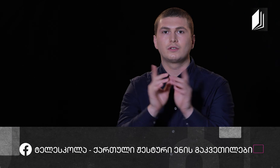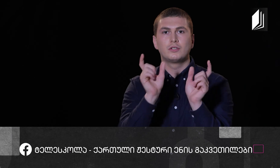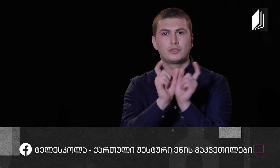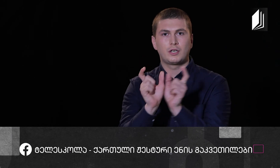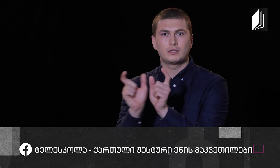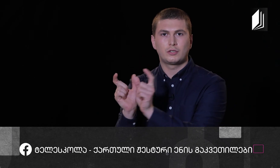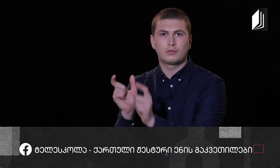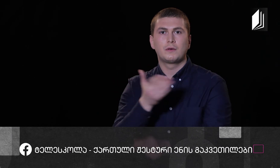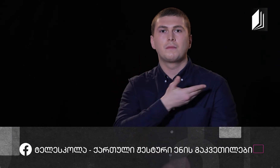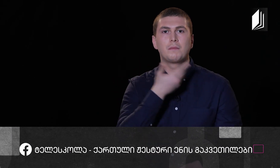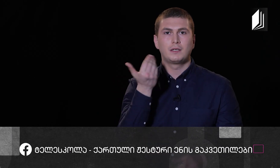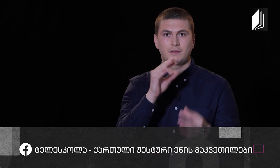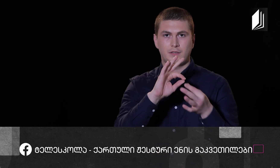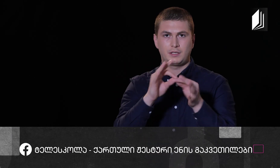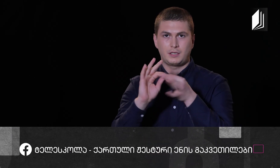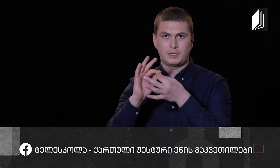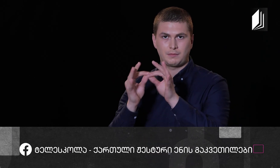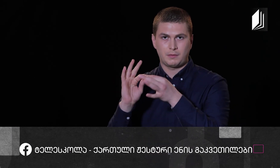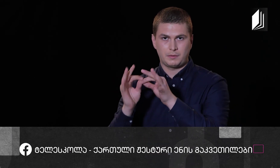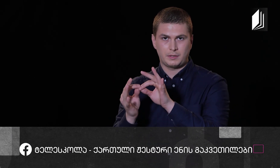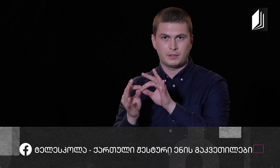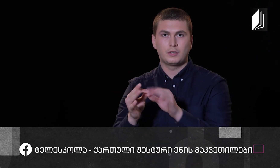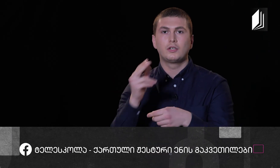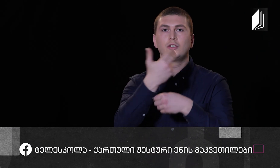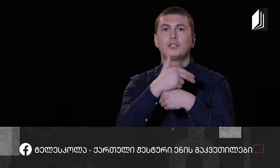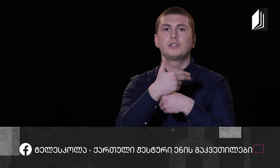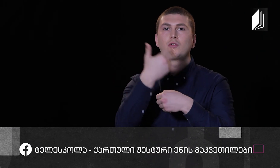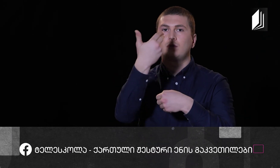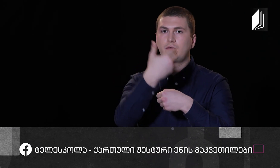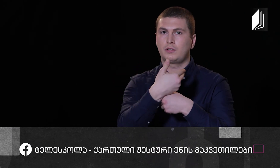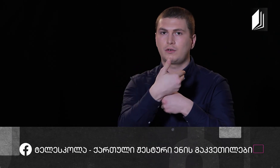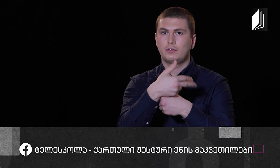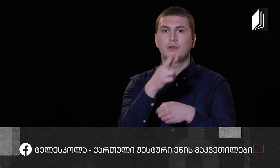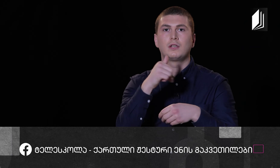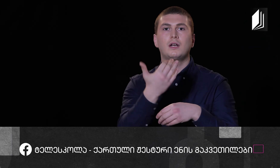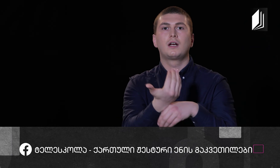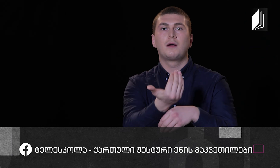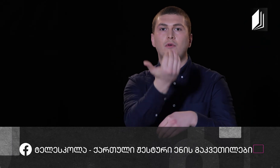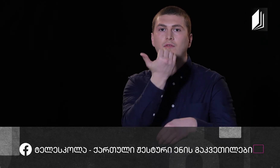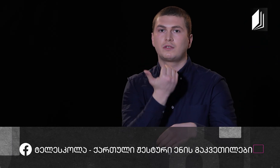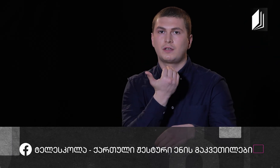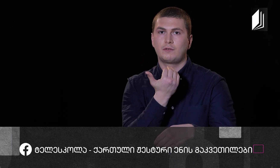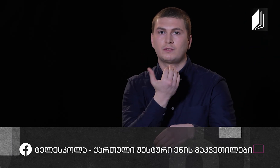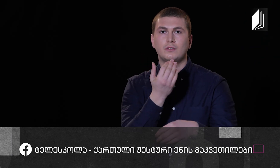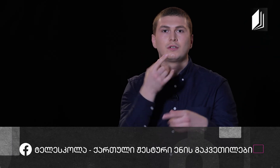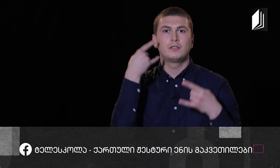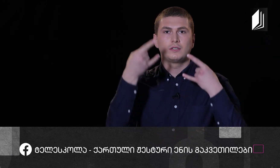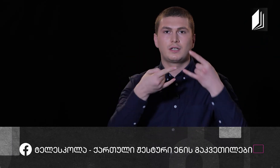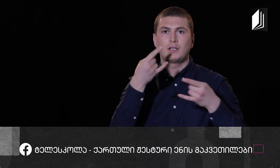შეადგინოთ მარტივი წინადადებები. ჩაწეროთ ვიდეო და გამოგვიგზავნოთ ტელესკოლის Facebook